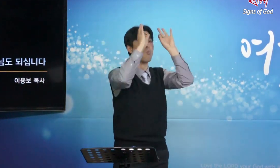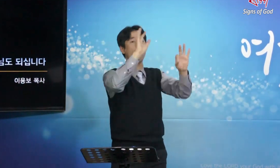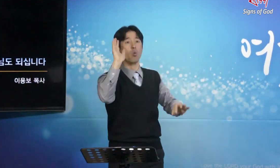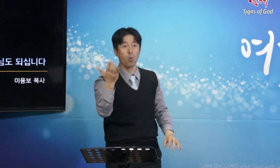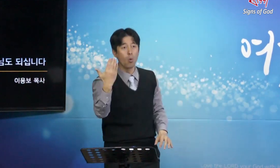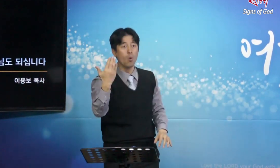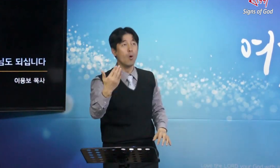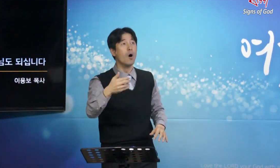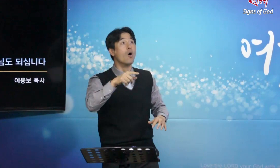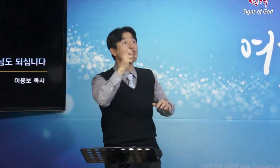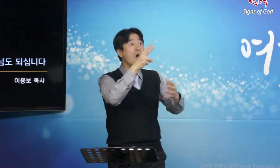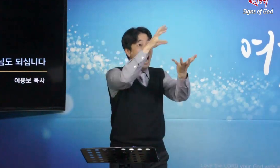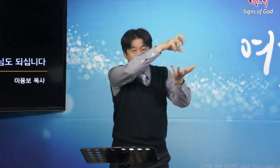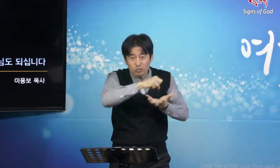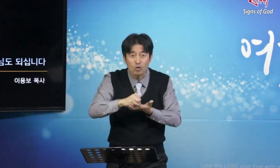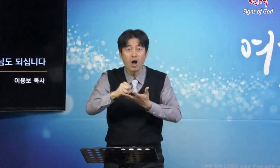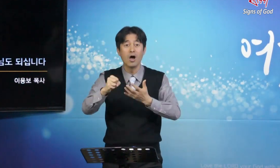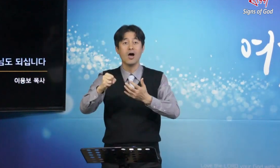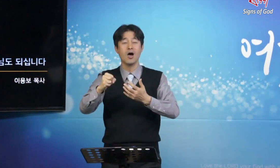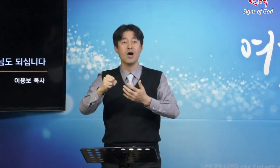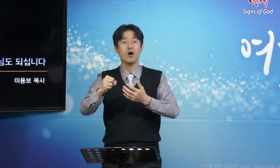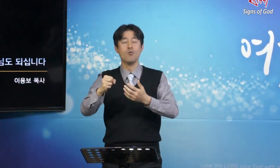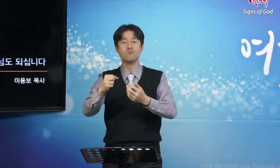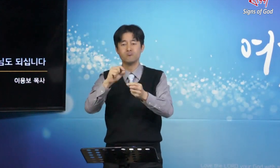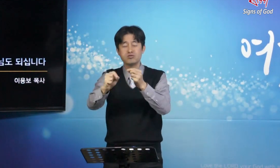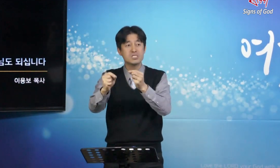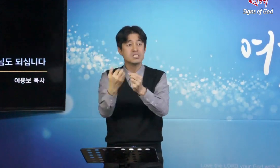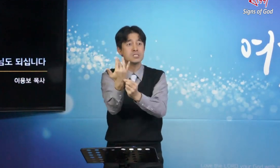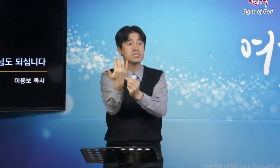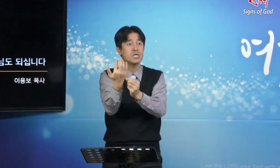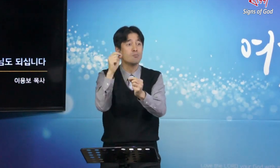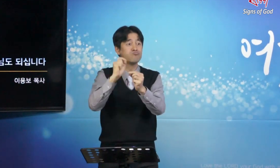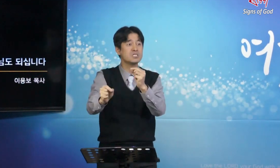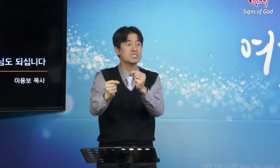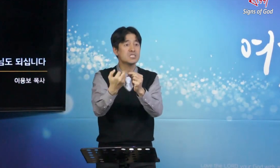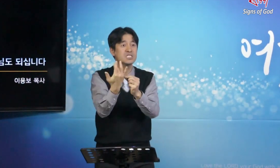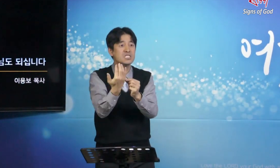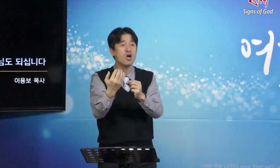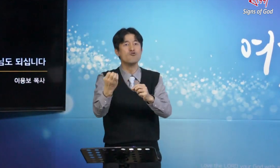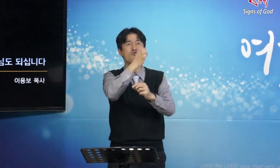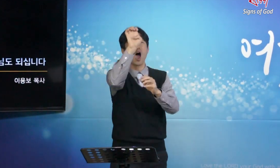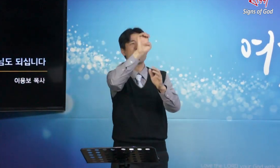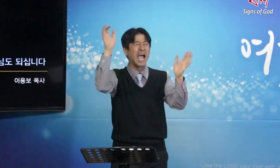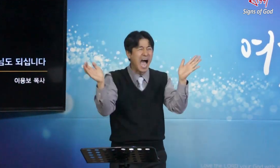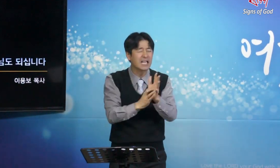반박문이 걸리게 되면서 많은 사람들이 그 성당에 걸린 반박문을 보면서